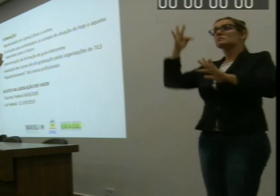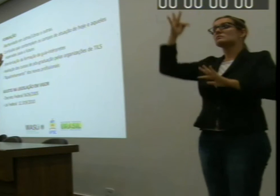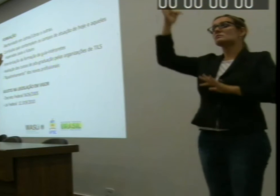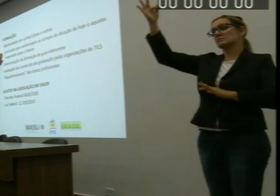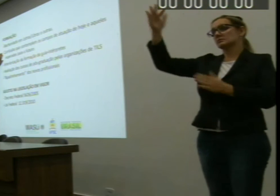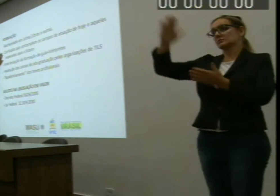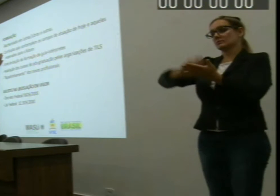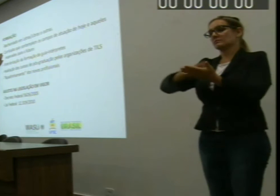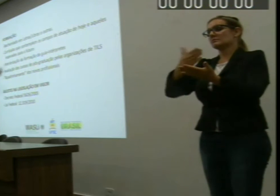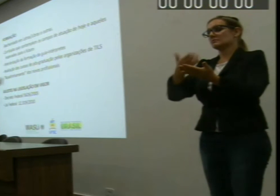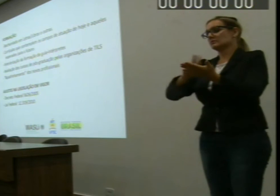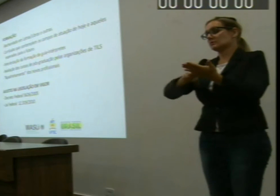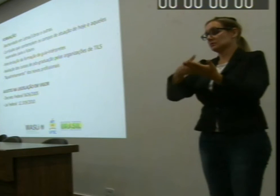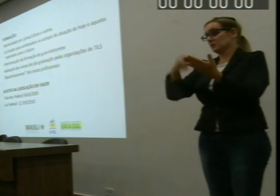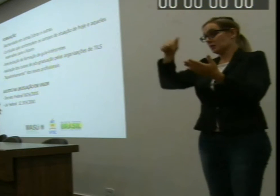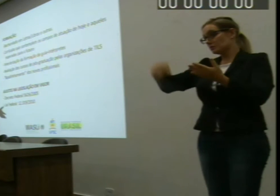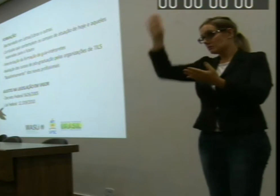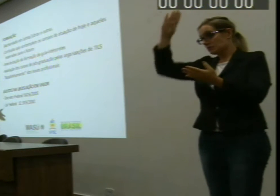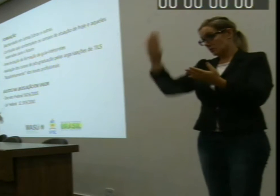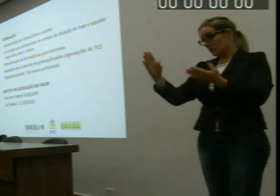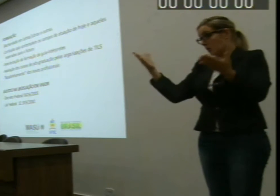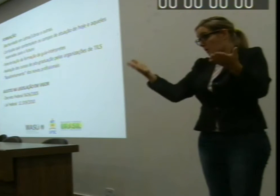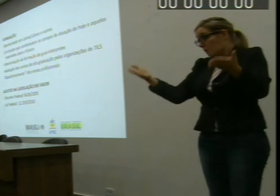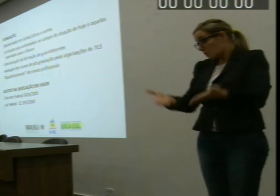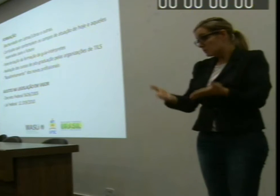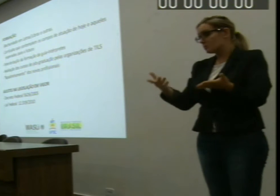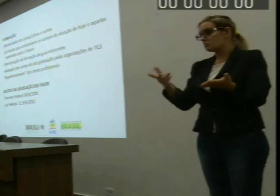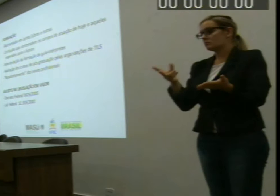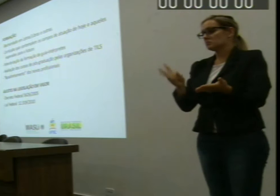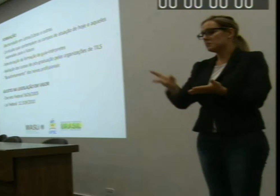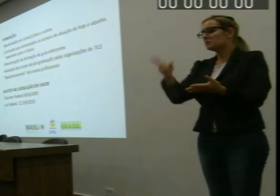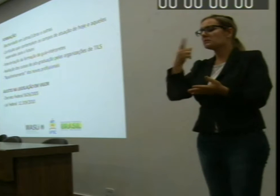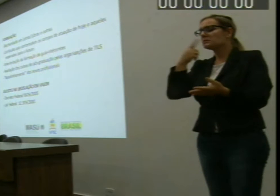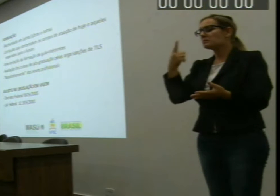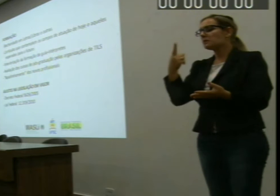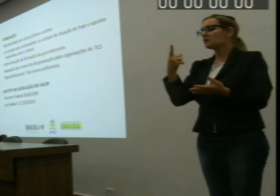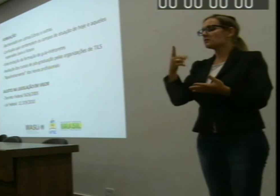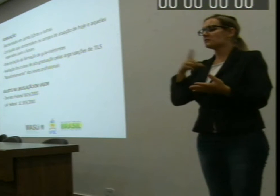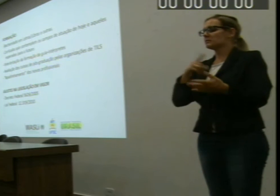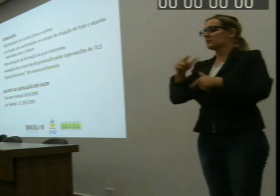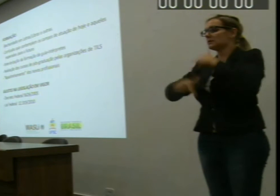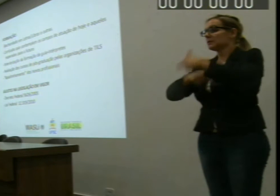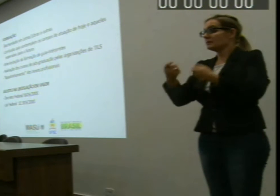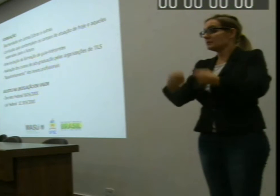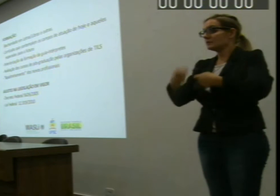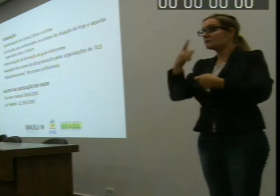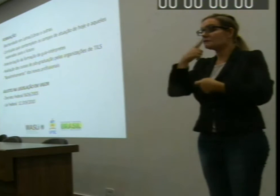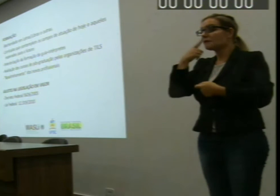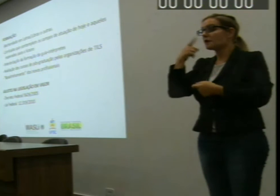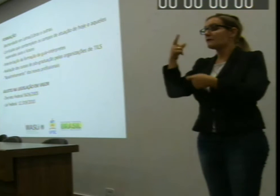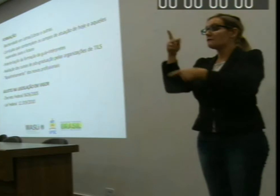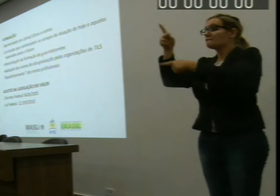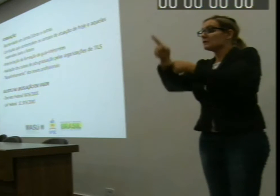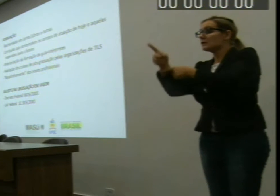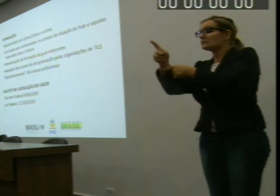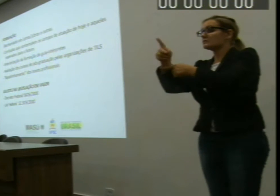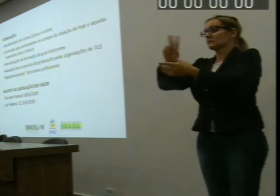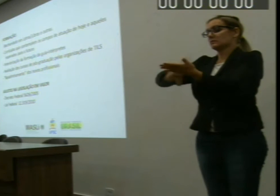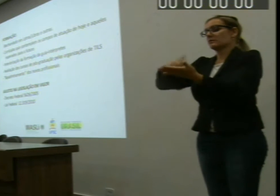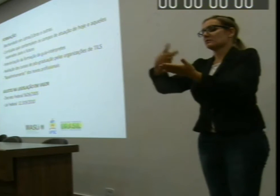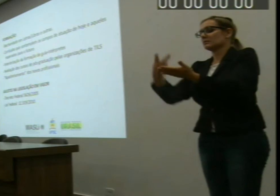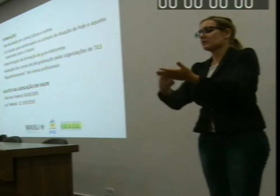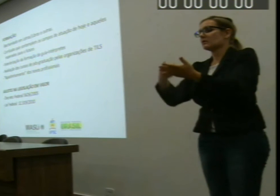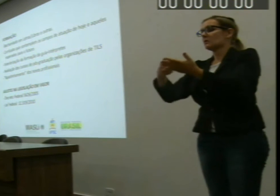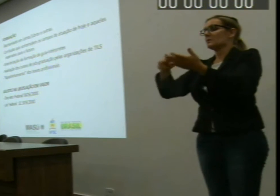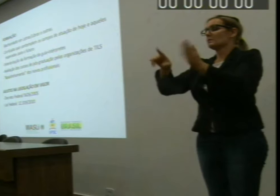tradução no Brasil hoje é muito comum a gente ter serviços em que a gente tenha que interpretar em vídeo traduzir uma lei eh